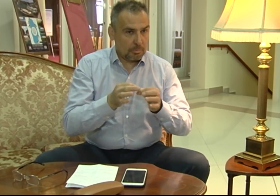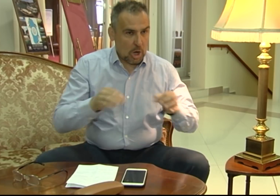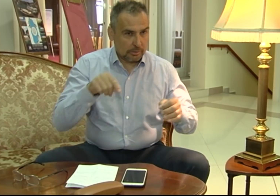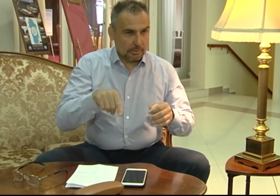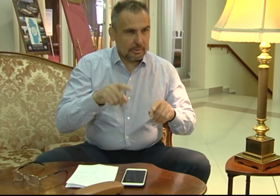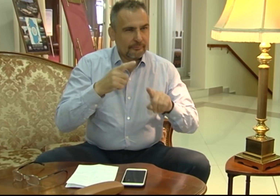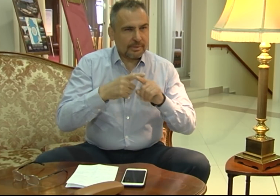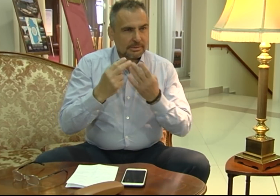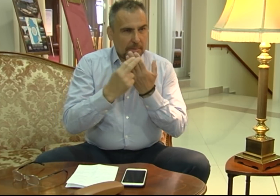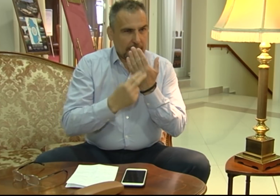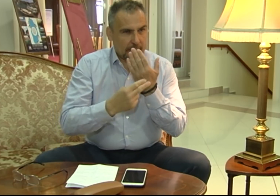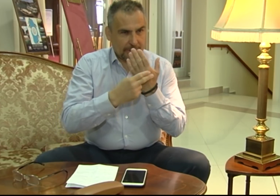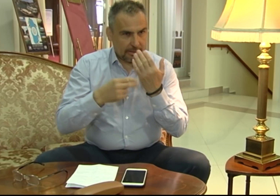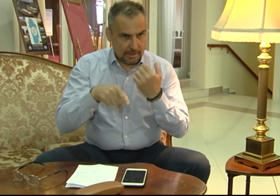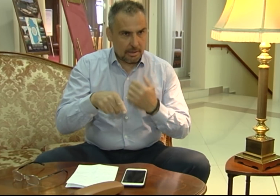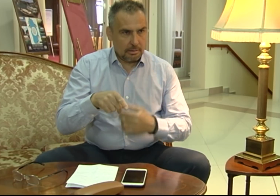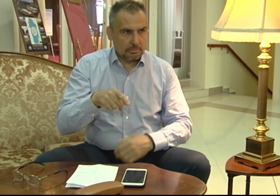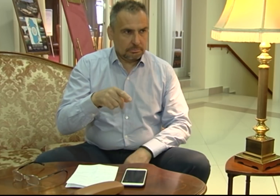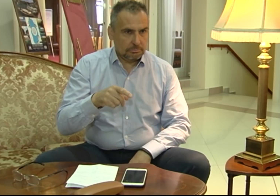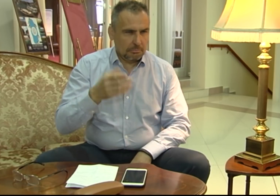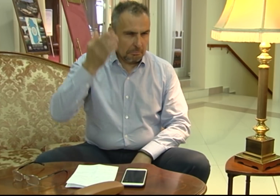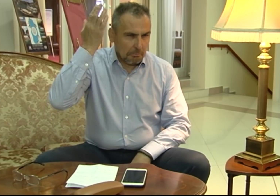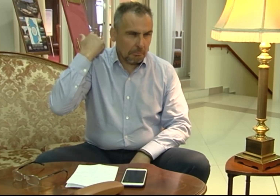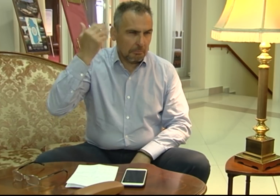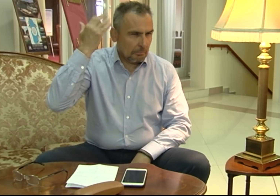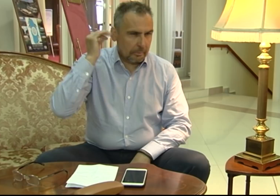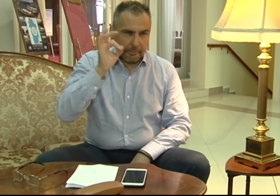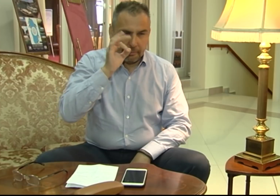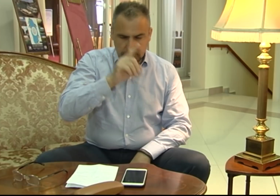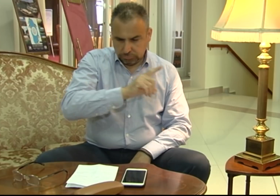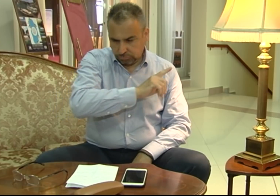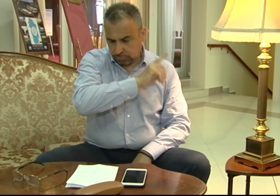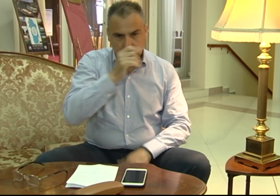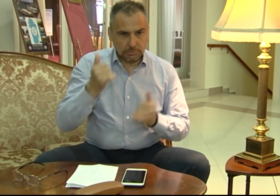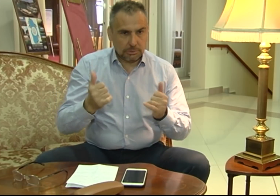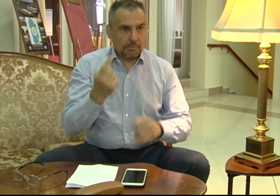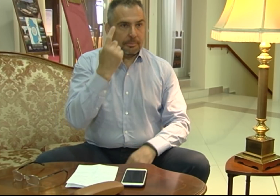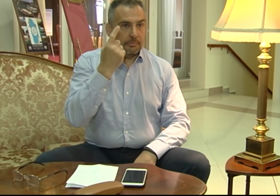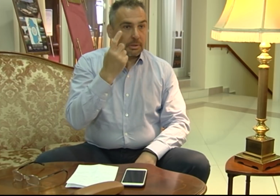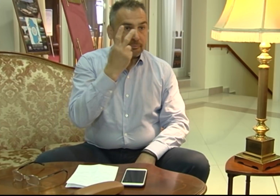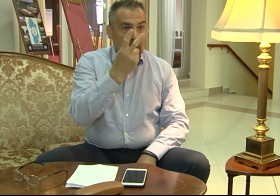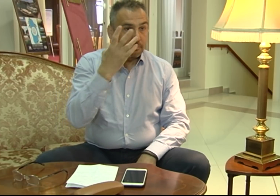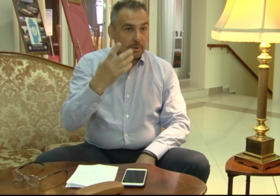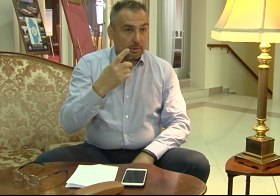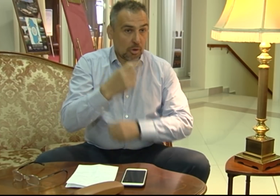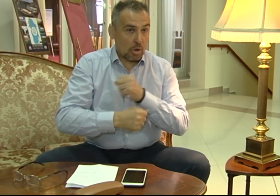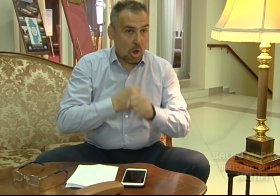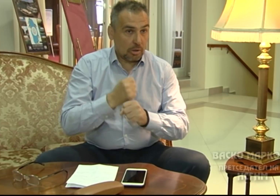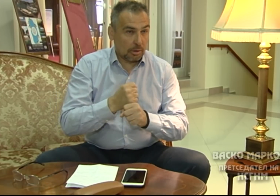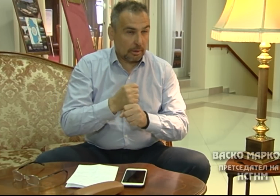Прв пат отпочнуваме со ваков проект за содржини од Библијата. До ден денес ваква работа кај нас